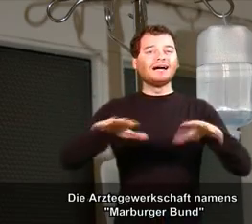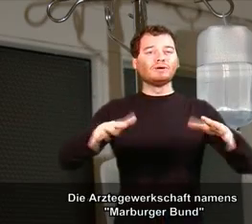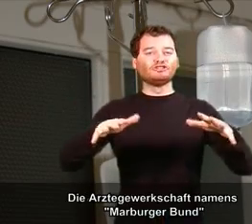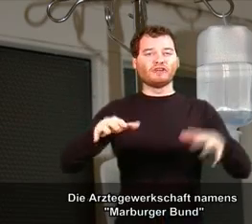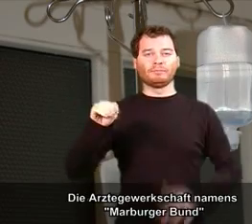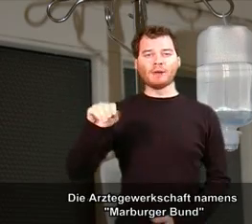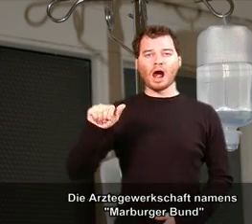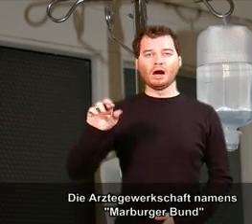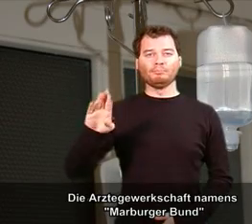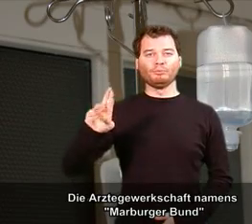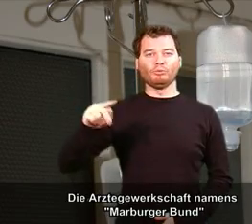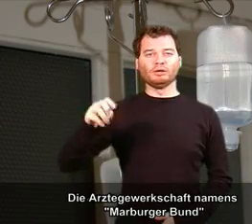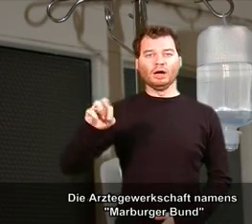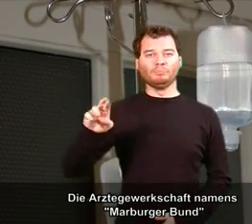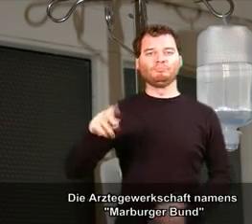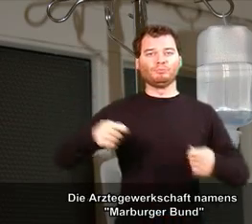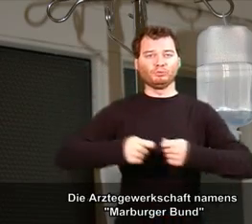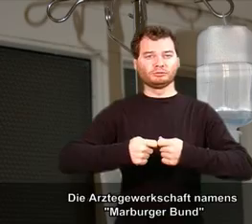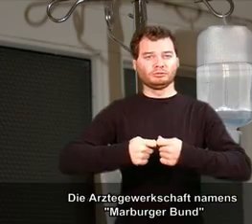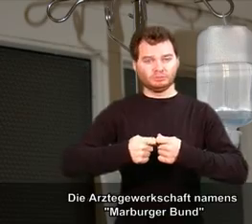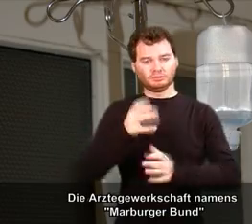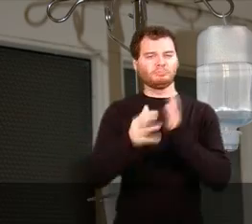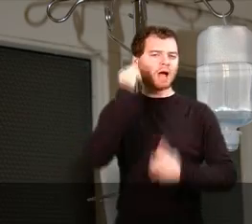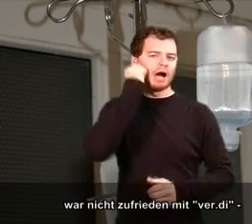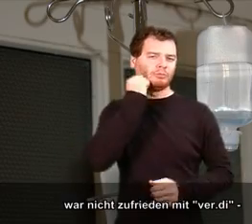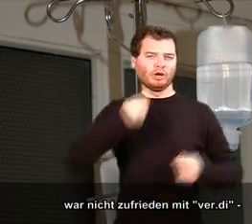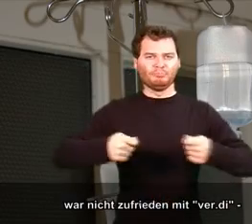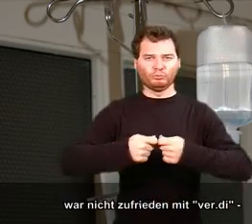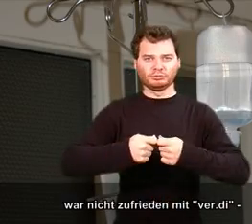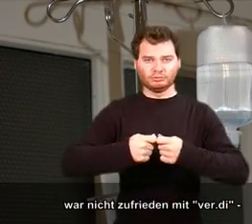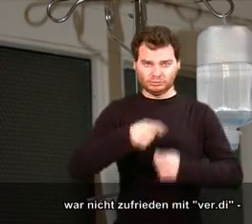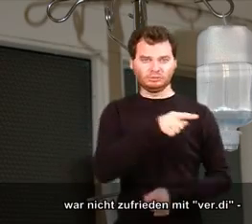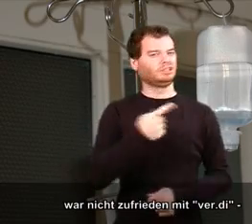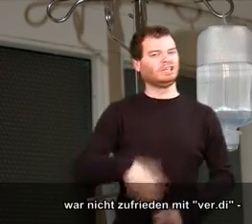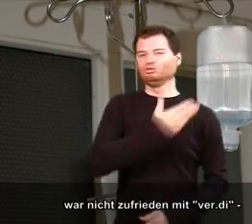Die Ärztegewerkschaft namens Marburger Bund war nicht zufrieden mit Verdi.